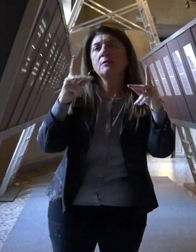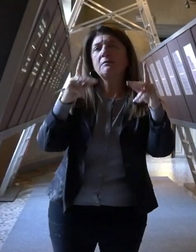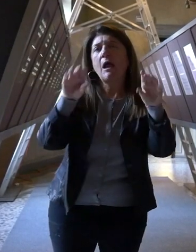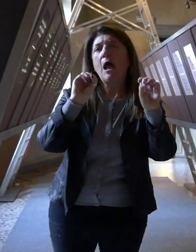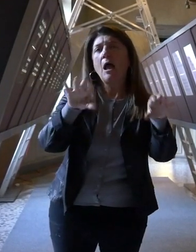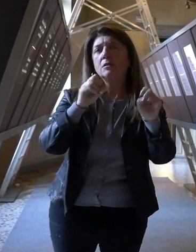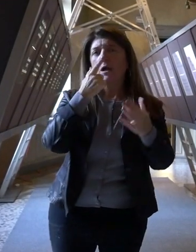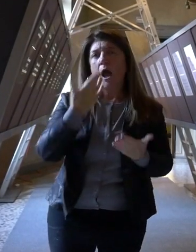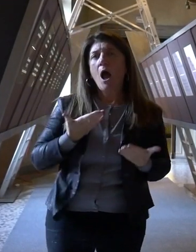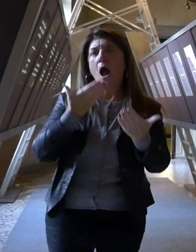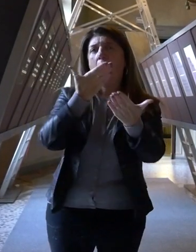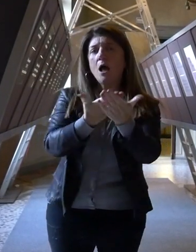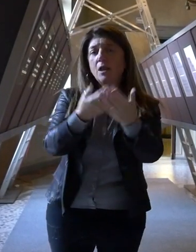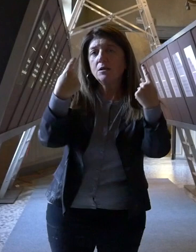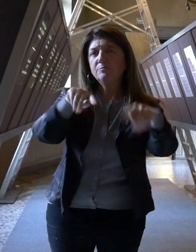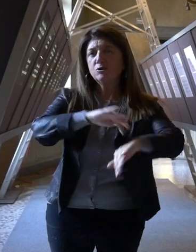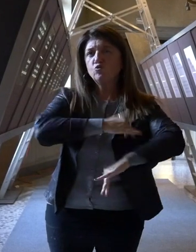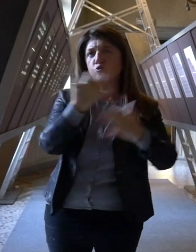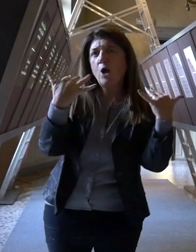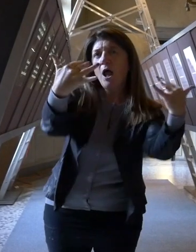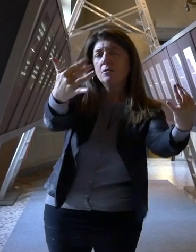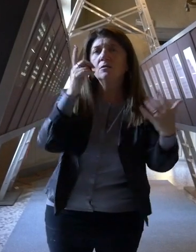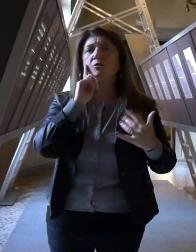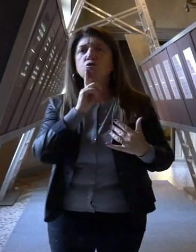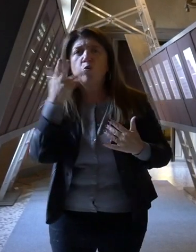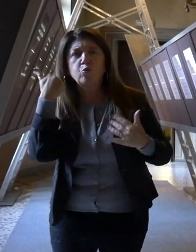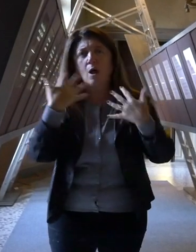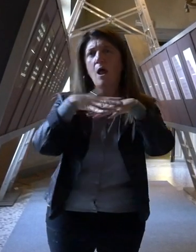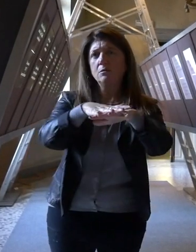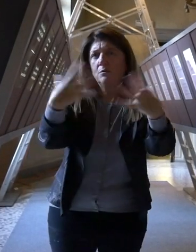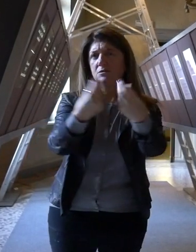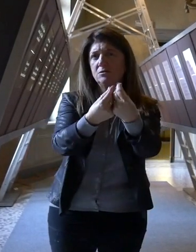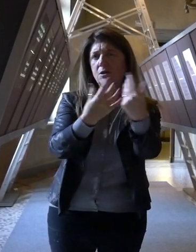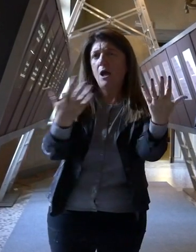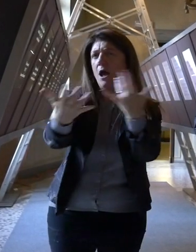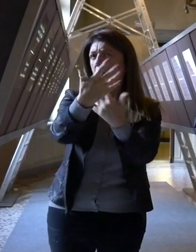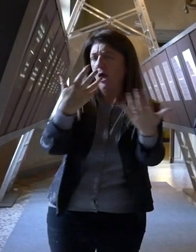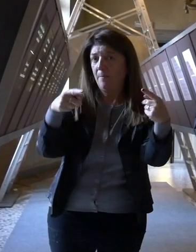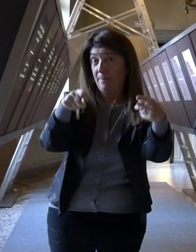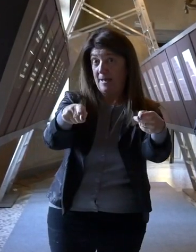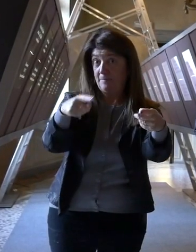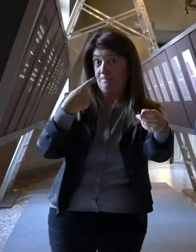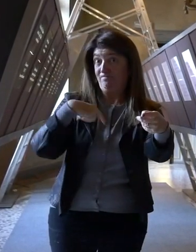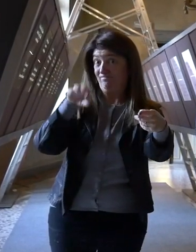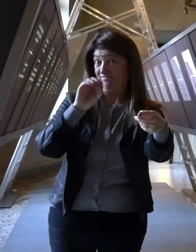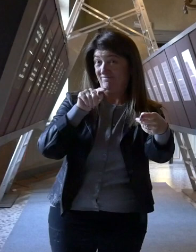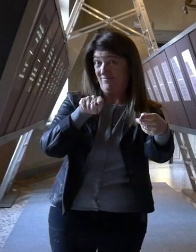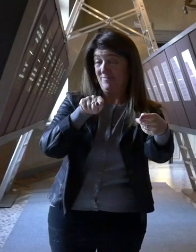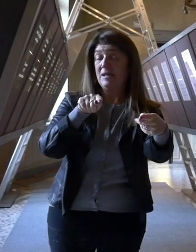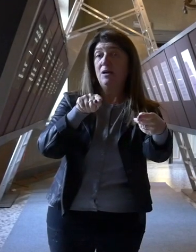adatti sia ai ragazzi udenti che ai ragazzi sorti è molto importante